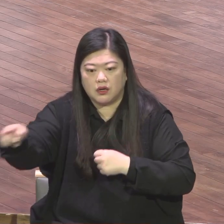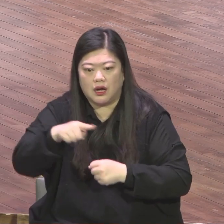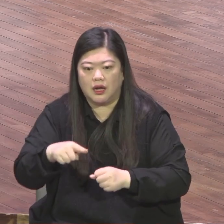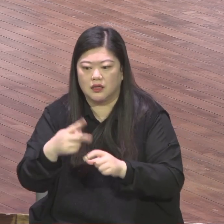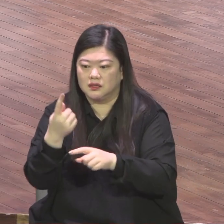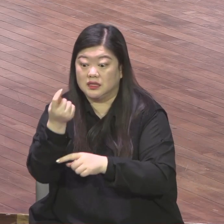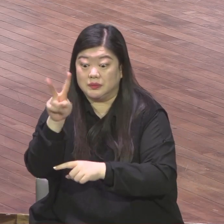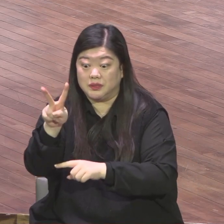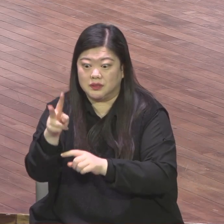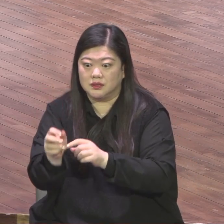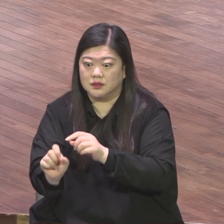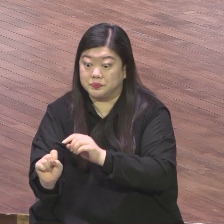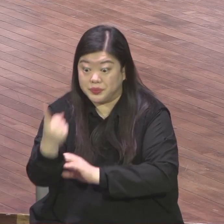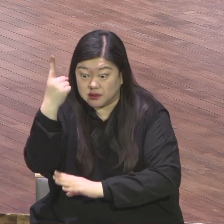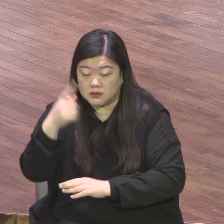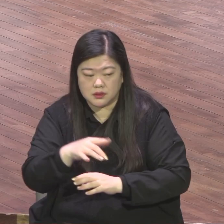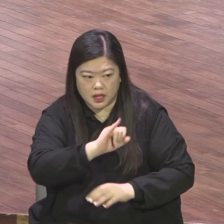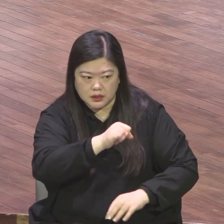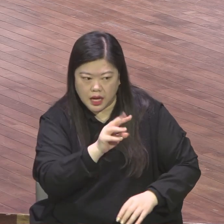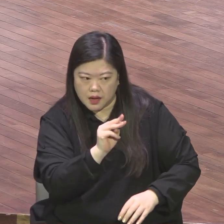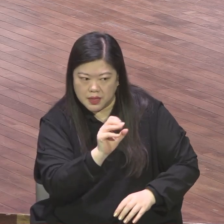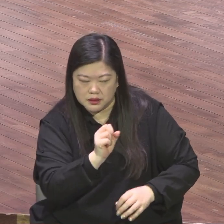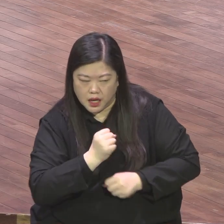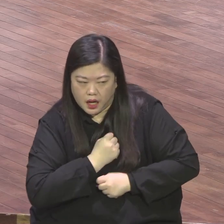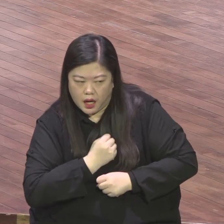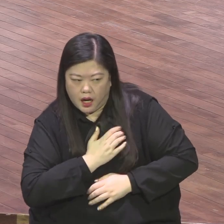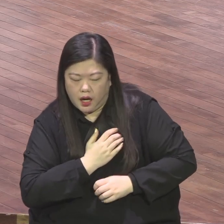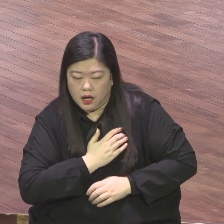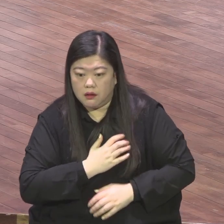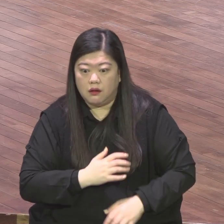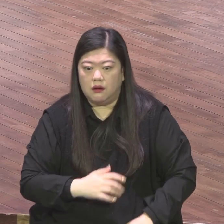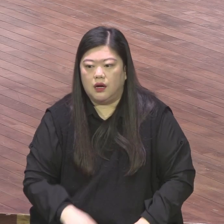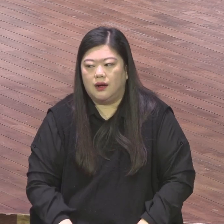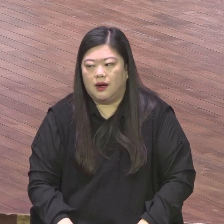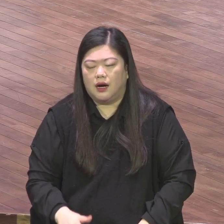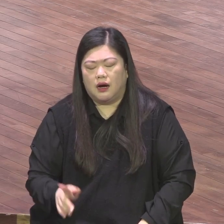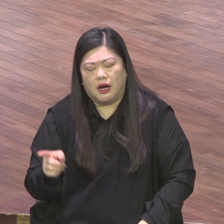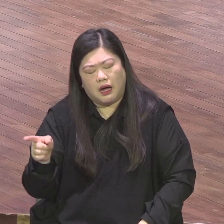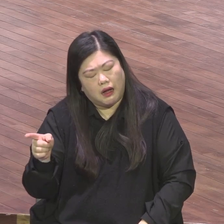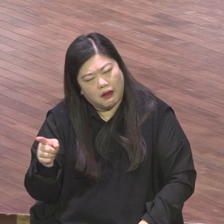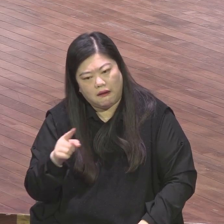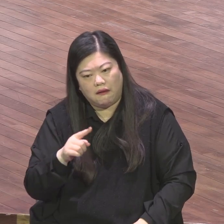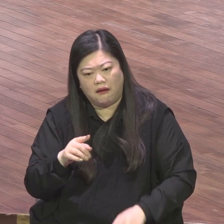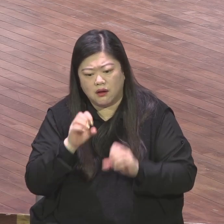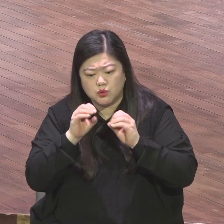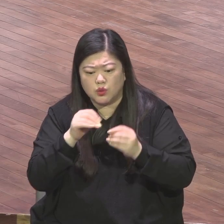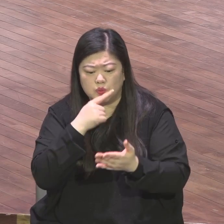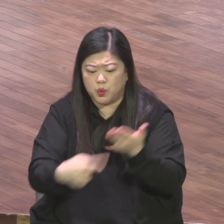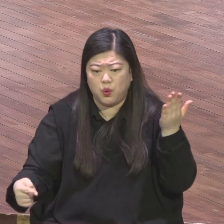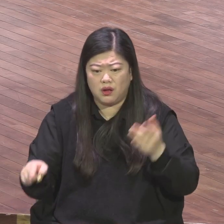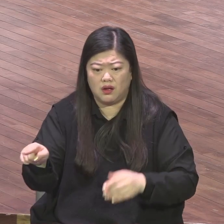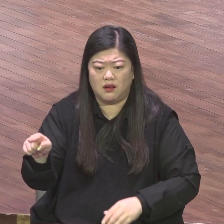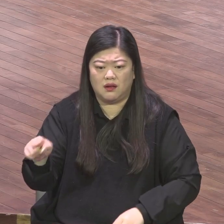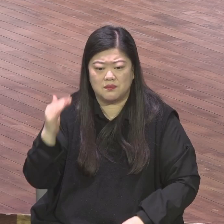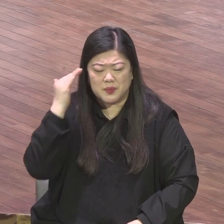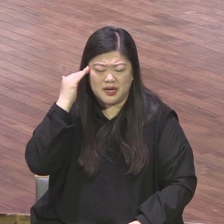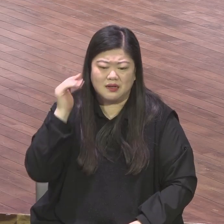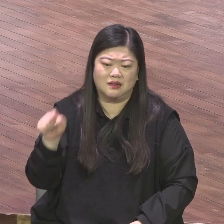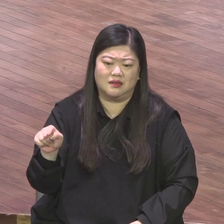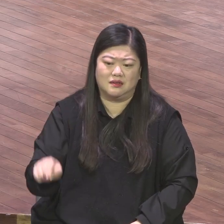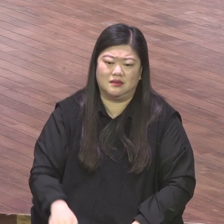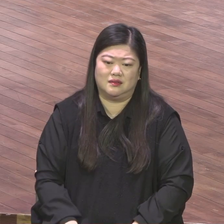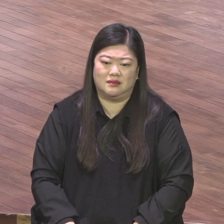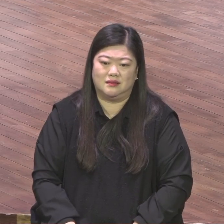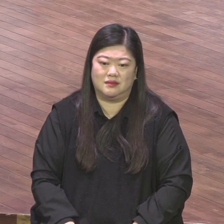아닌 것이에 사로잡히지 말고 오직 성령 충만한 삶의 삶이 중요한 것이라. 성령